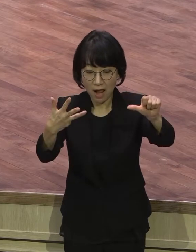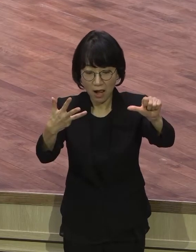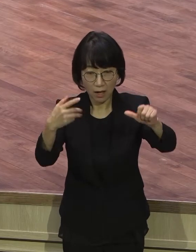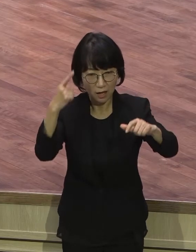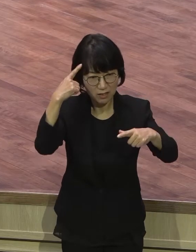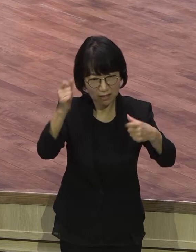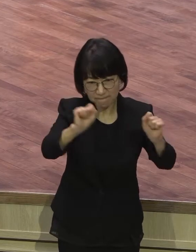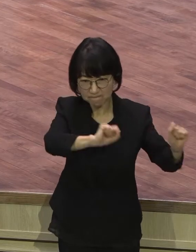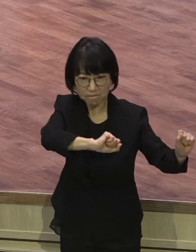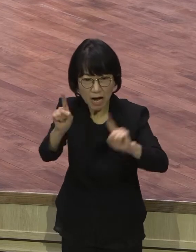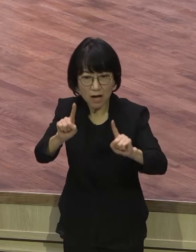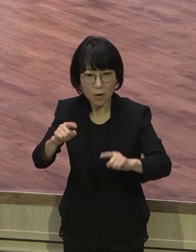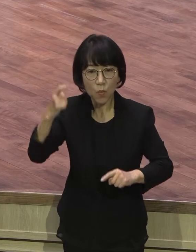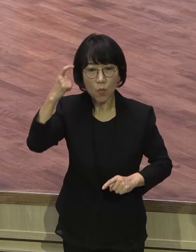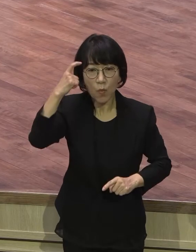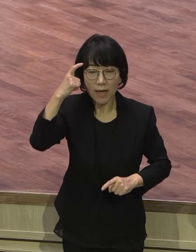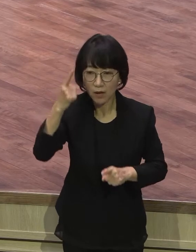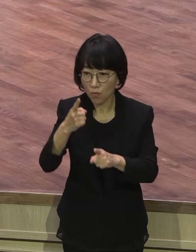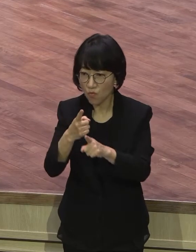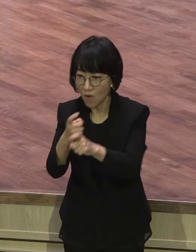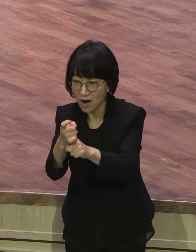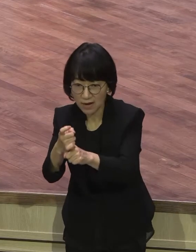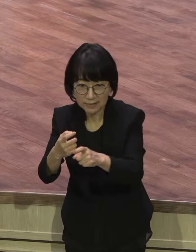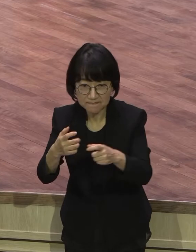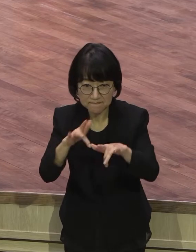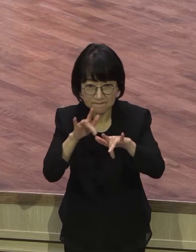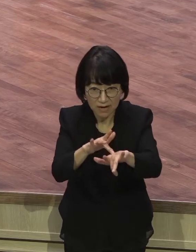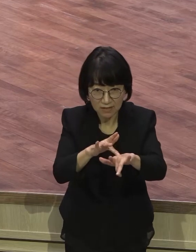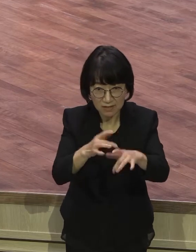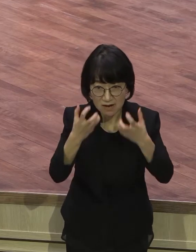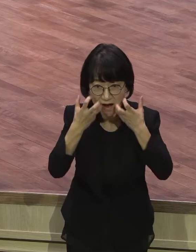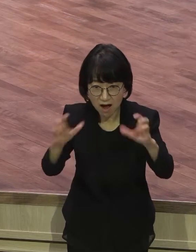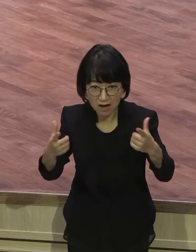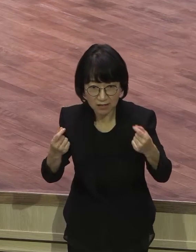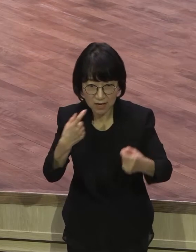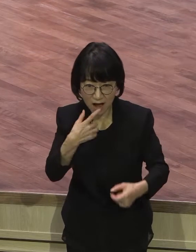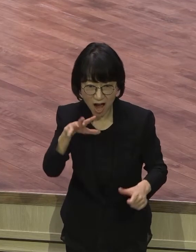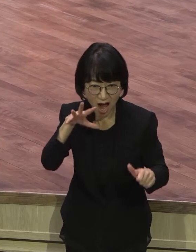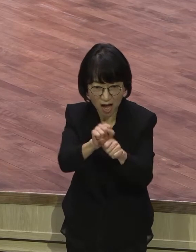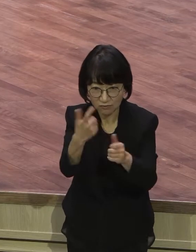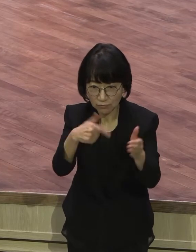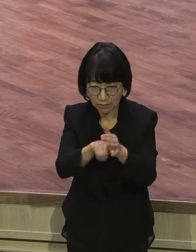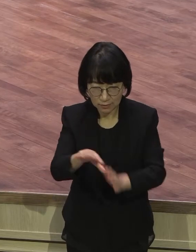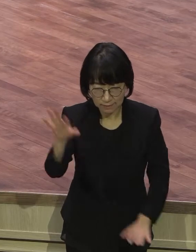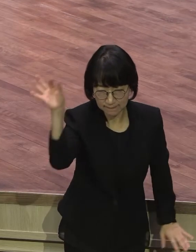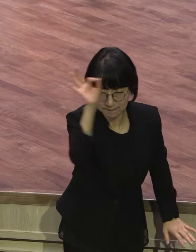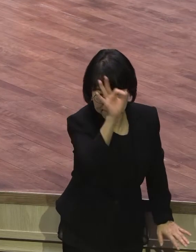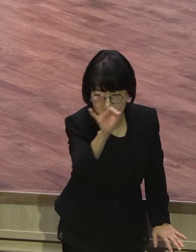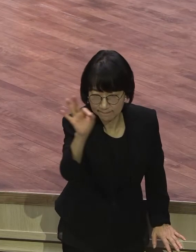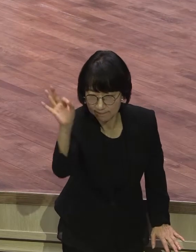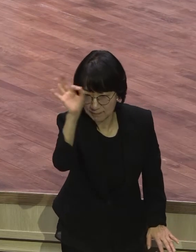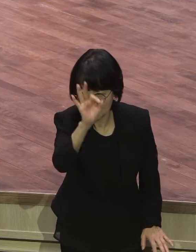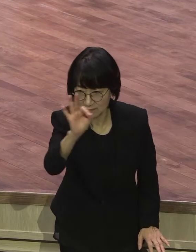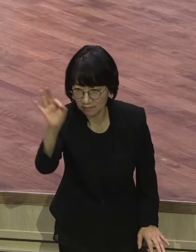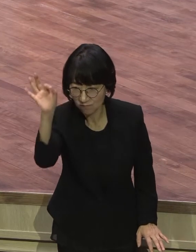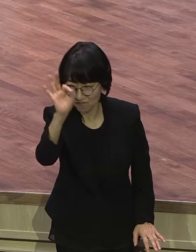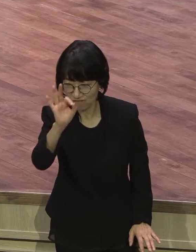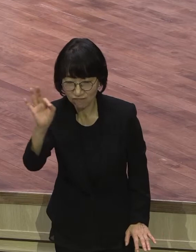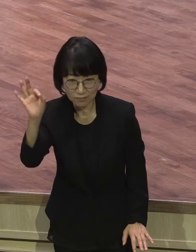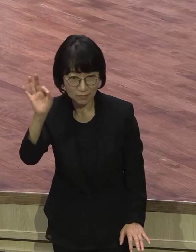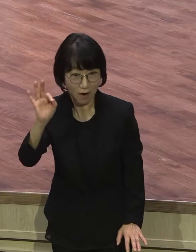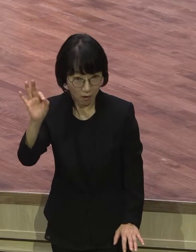마귀가 우는 사자같이 두루 다니면서 삼킬자를 찾나니 그래 삼킬자를 찾는다 그래.